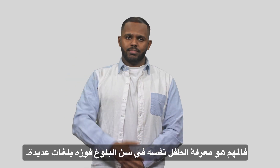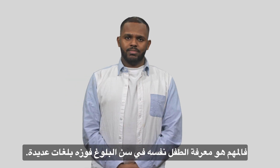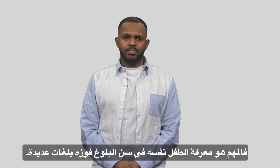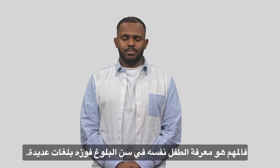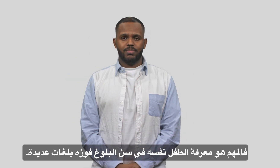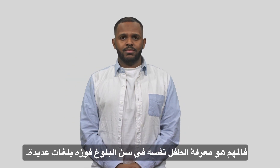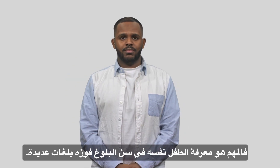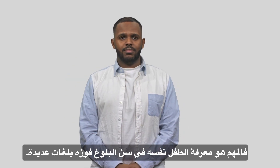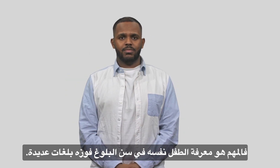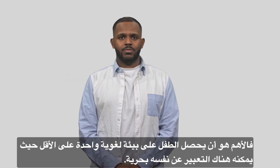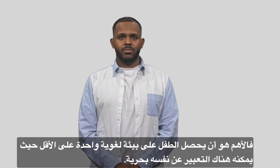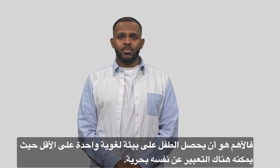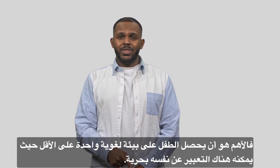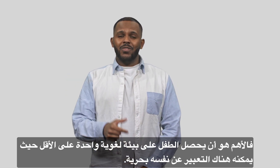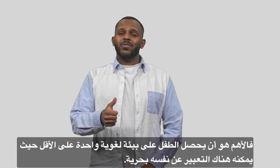البلوغ وفوزه بلغات عديدة.